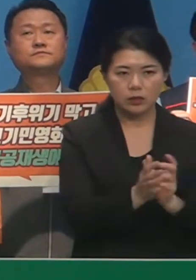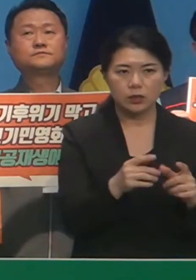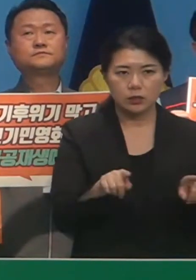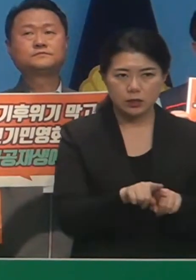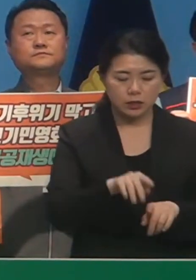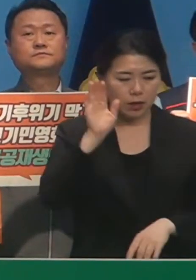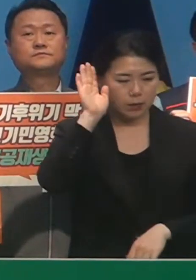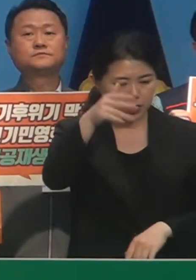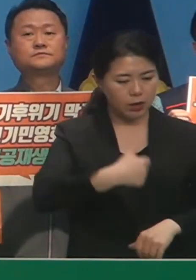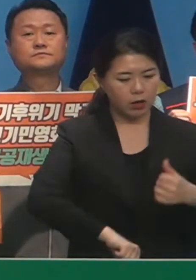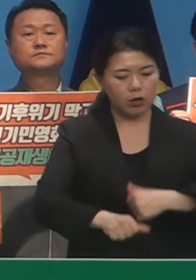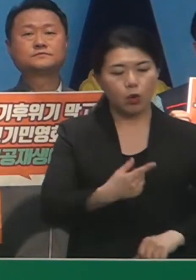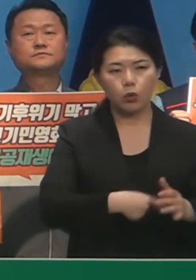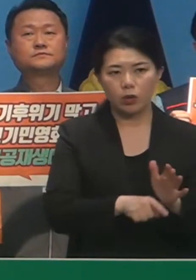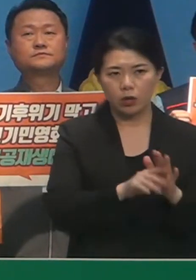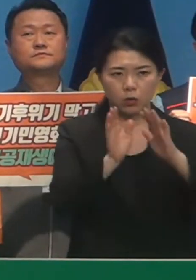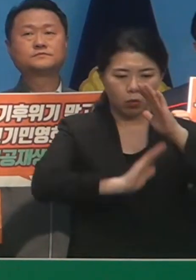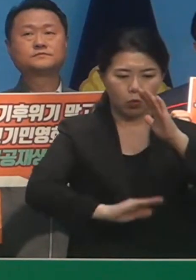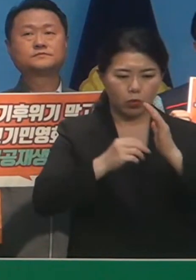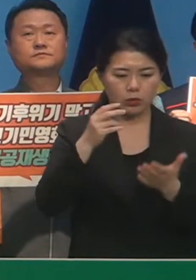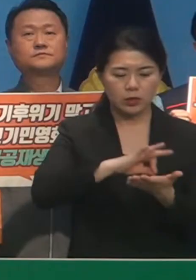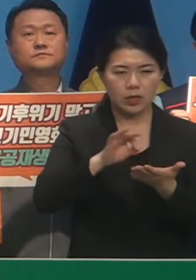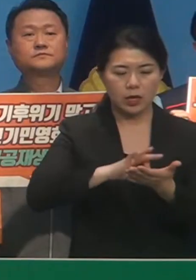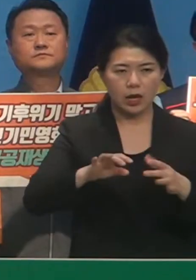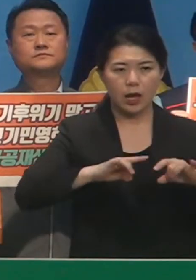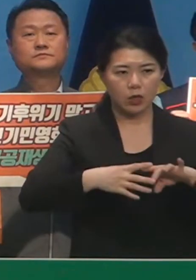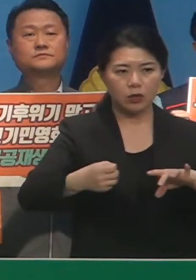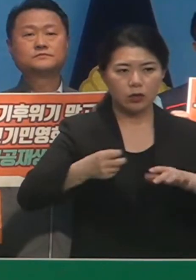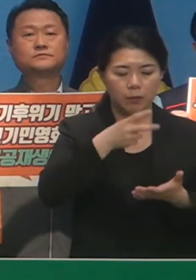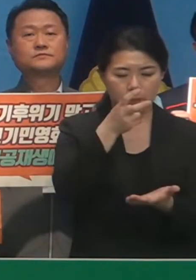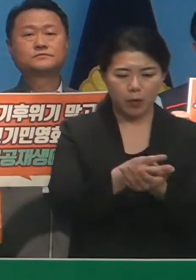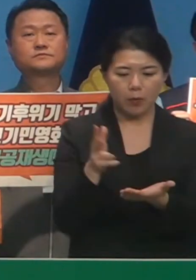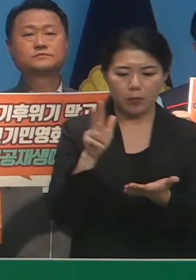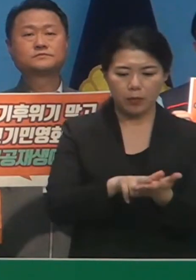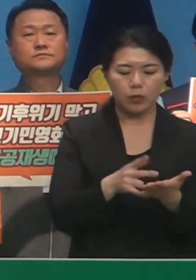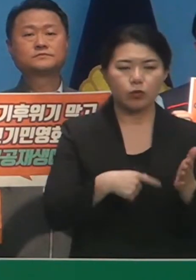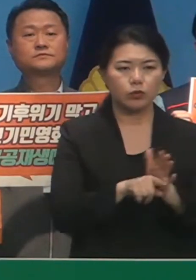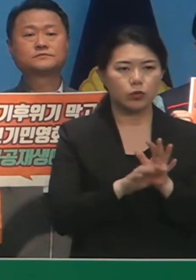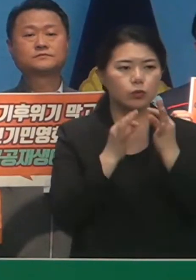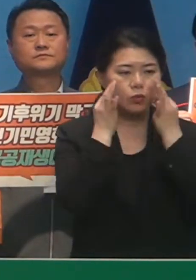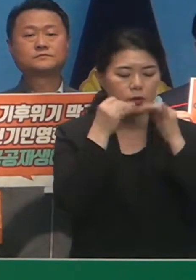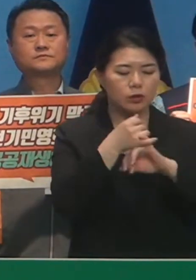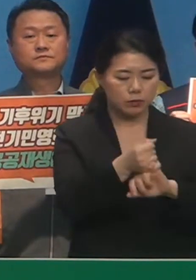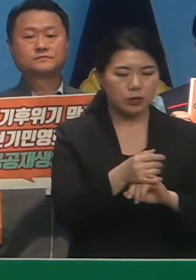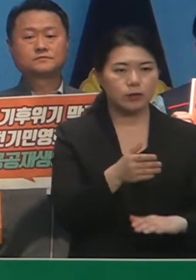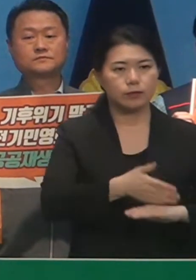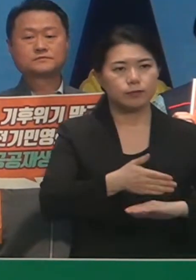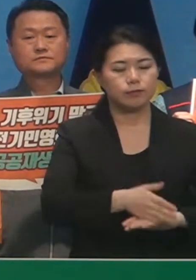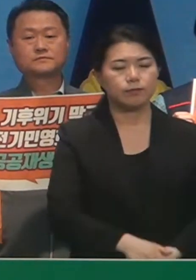세대를 위한 공공재생에너지법 제정 활동에 최선을 다하겠습니다. 감사합니다.